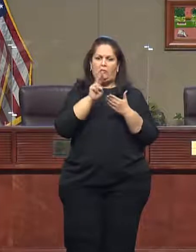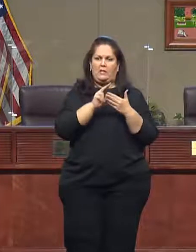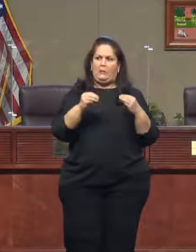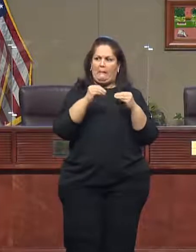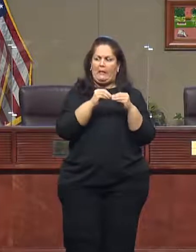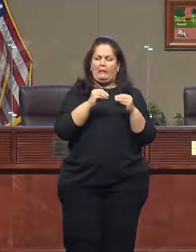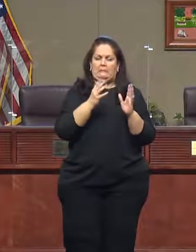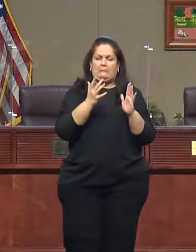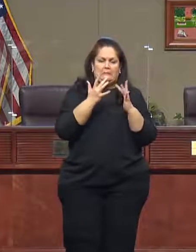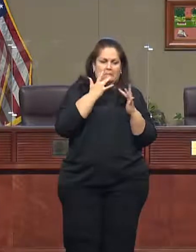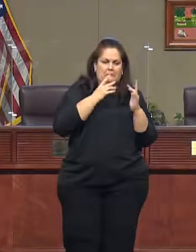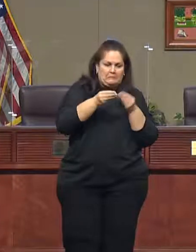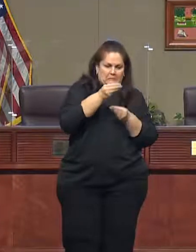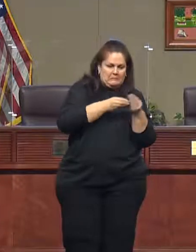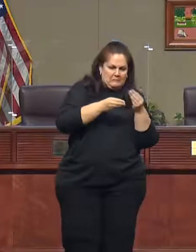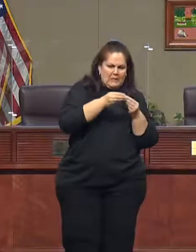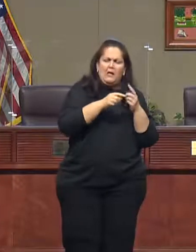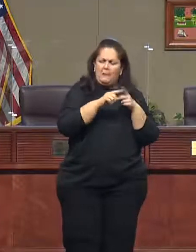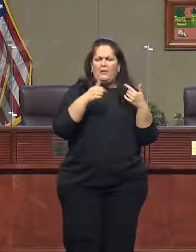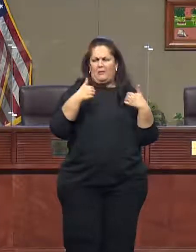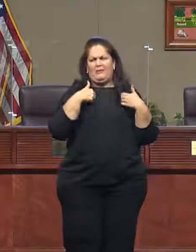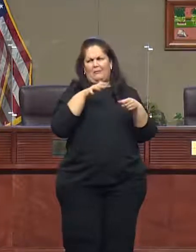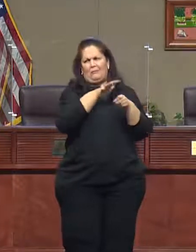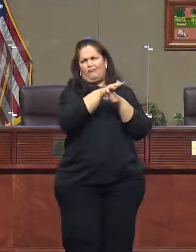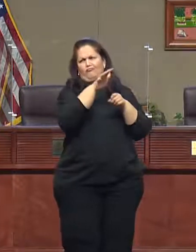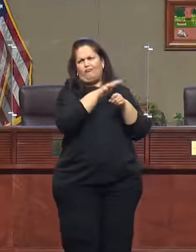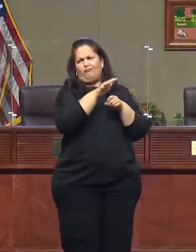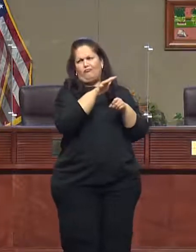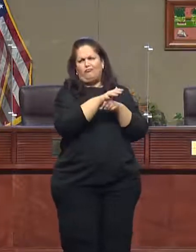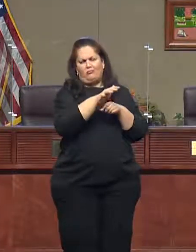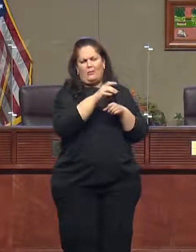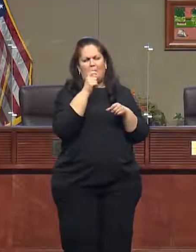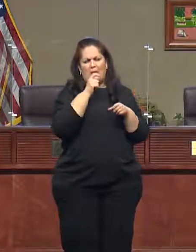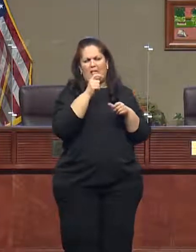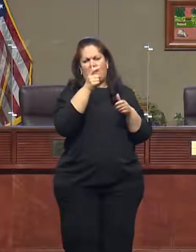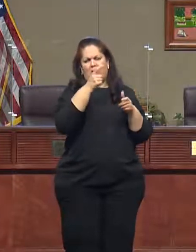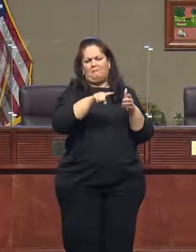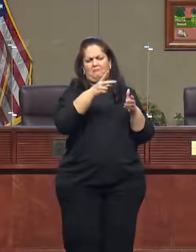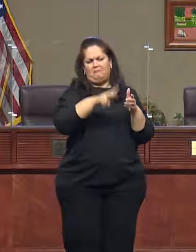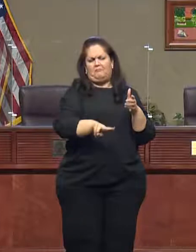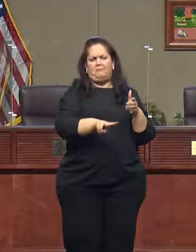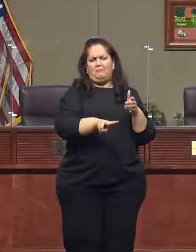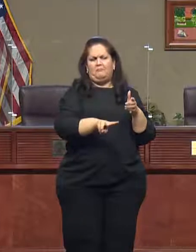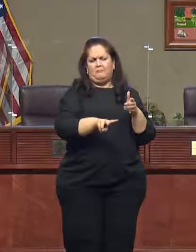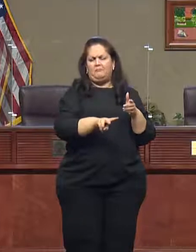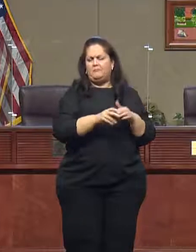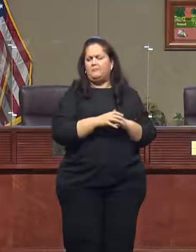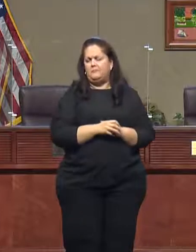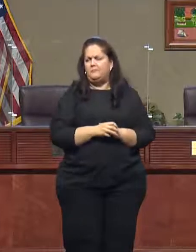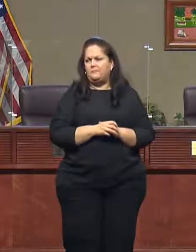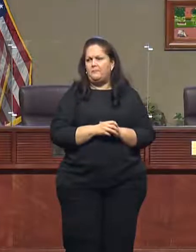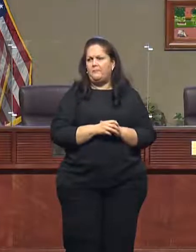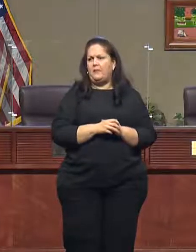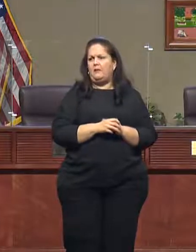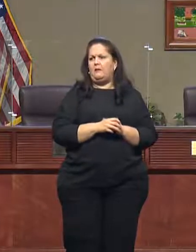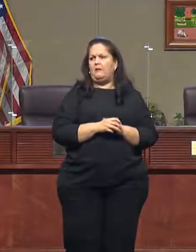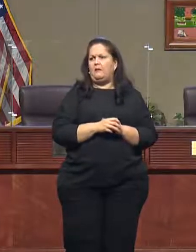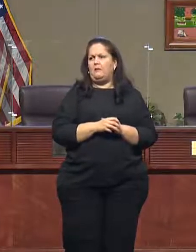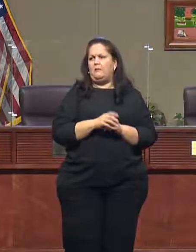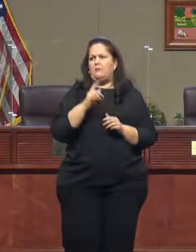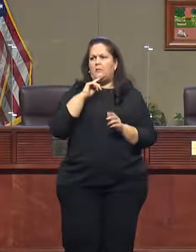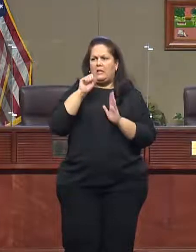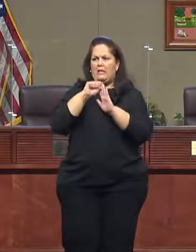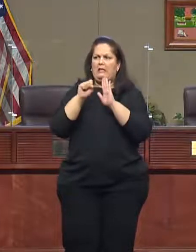más, pero tenemos los volúmenes suficientes para las próximas 2 semanas de operaciones, como el Estado nos ha